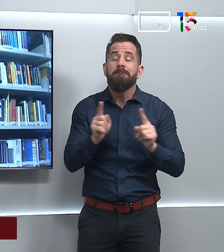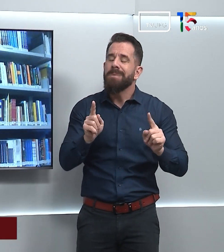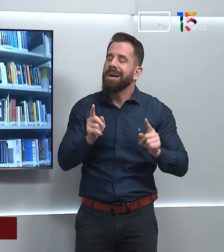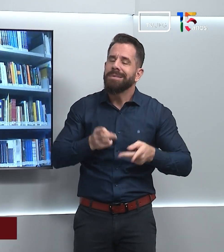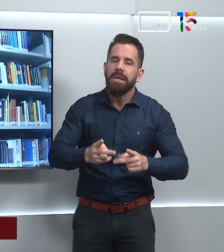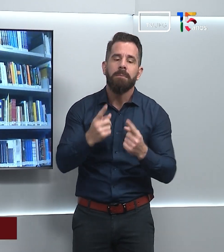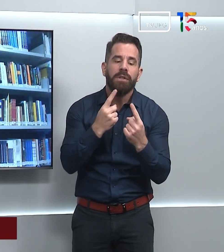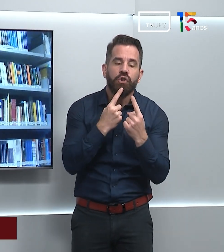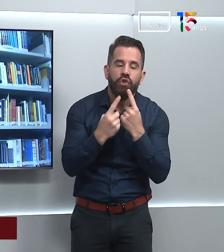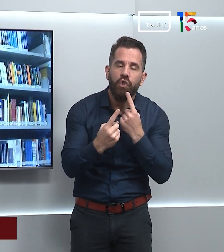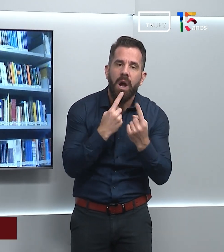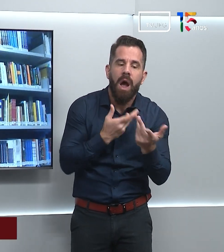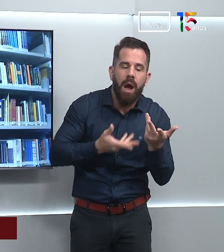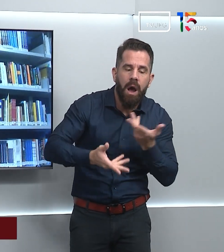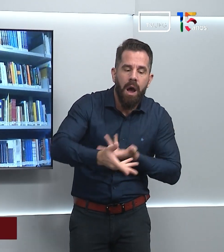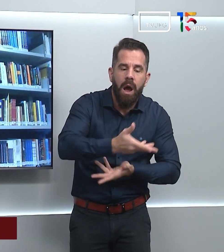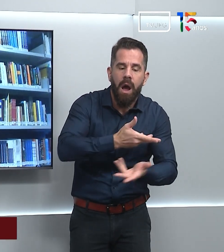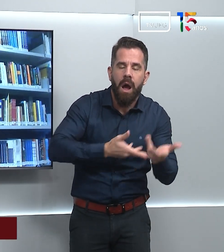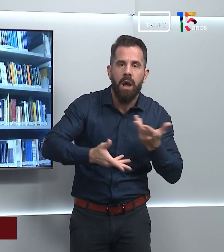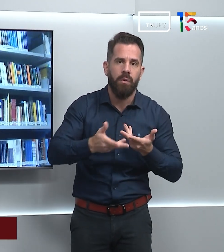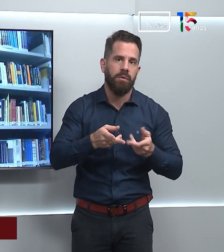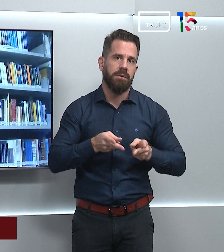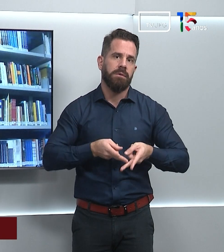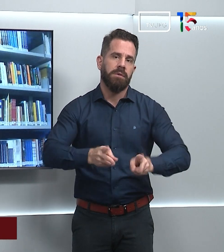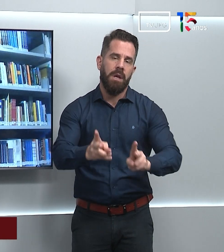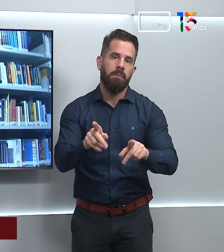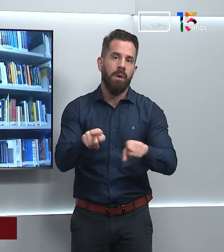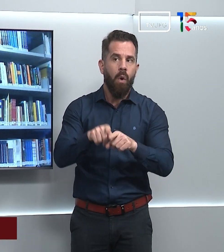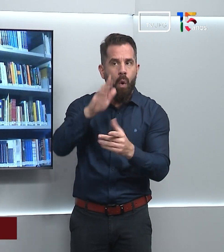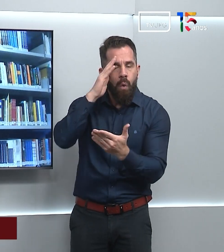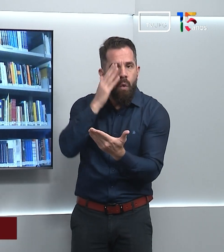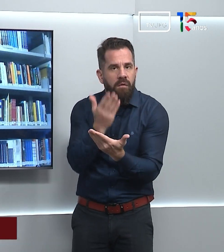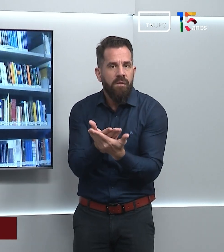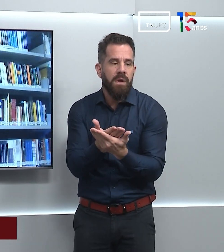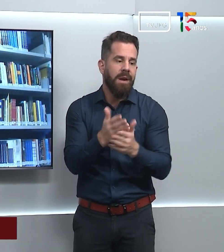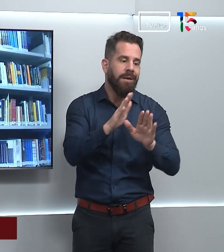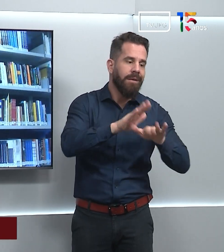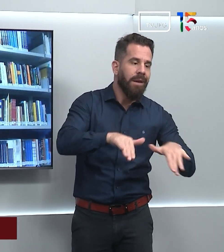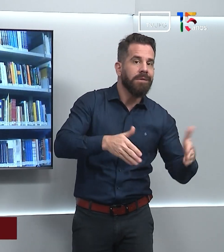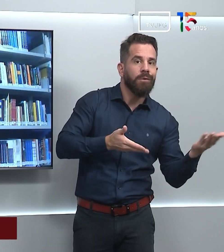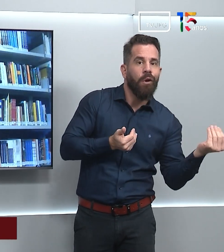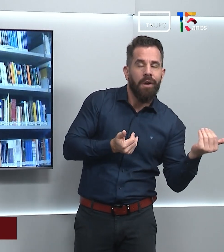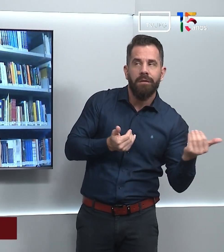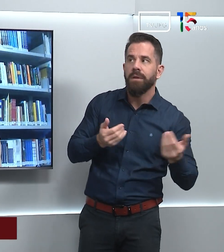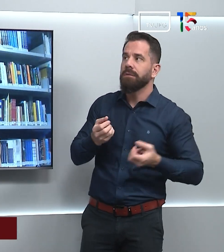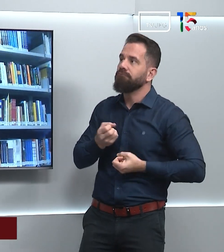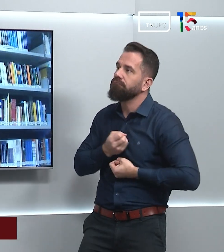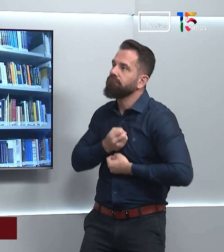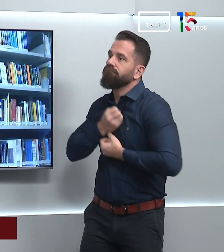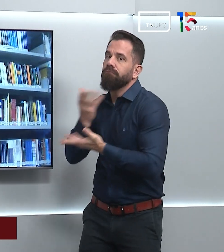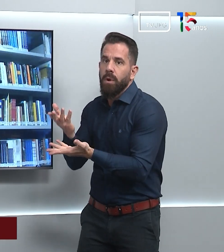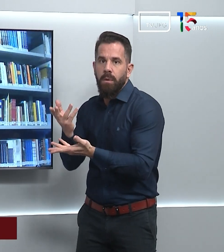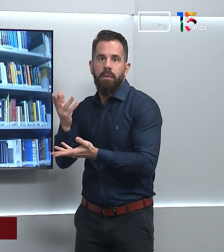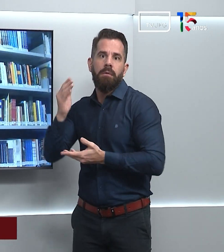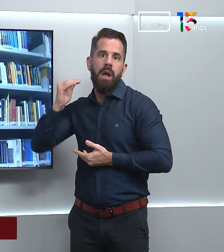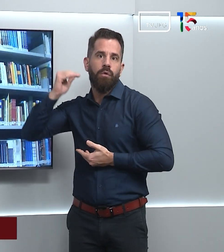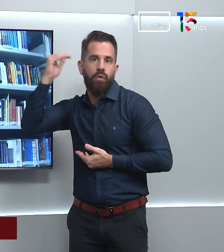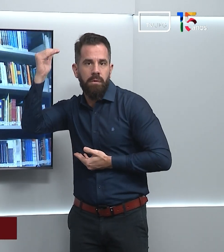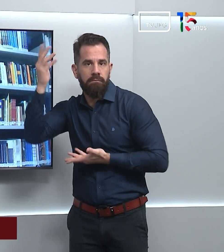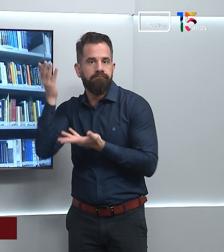diálogo, né, e por um espaço aberto de troca entre a criança e o adolescente e seus responsáveis para